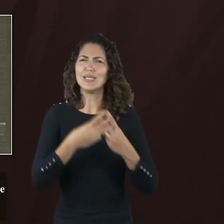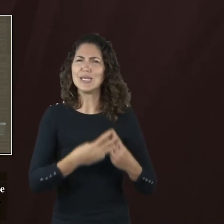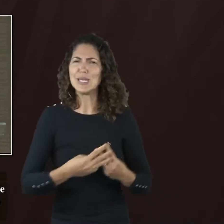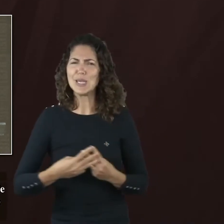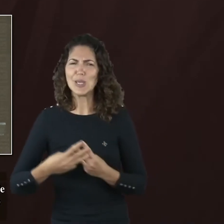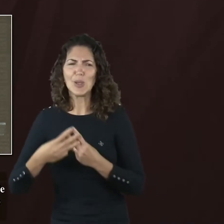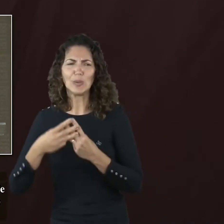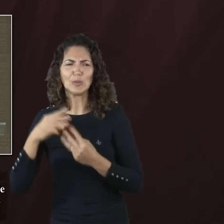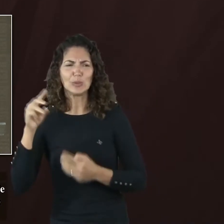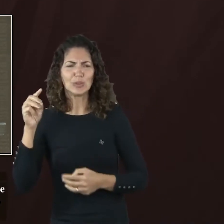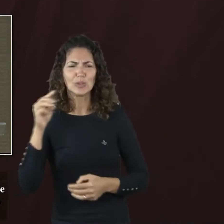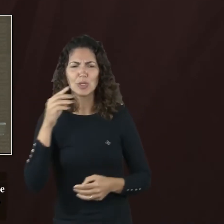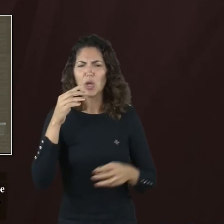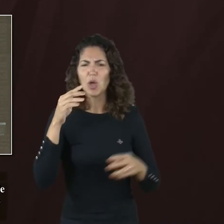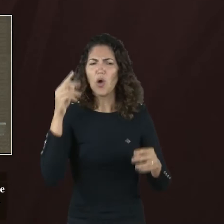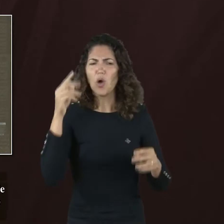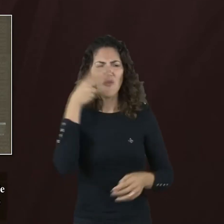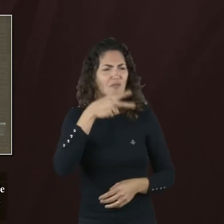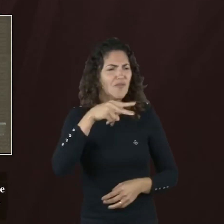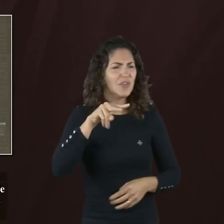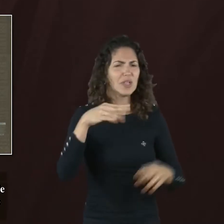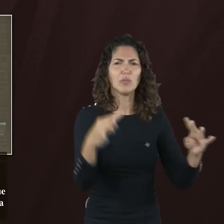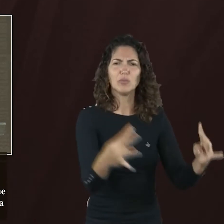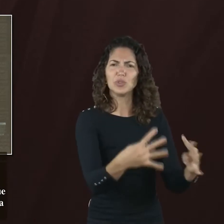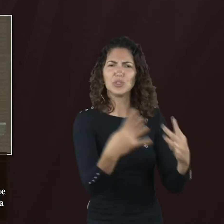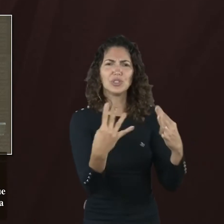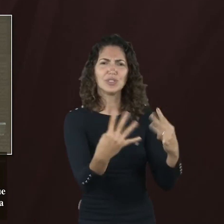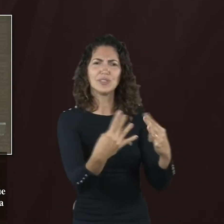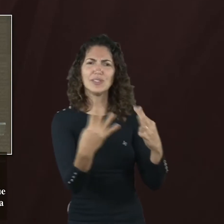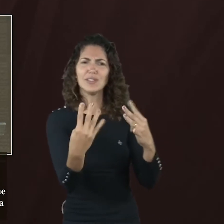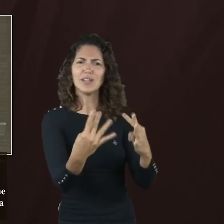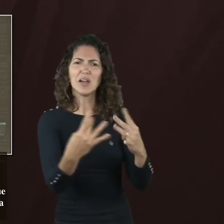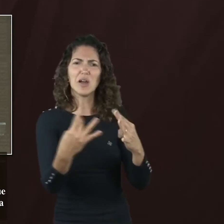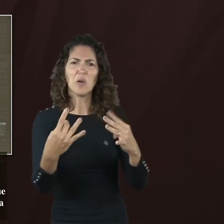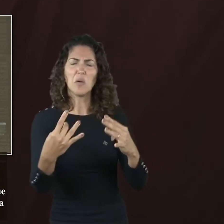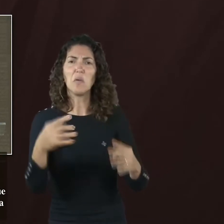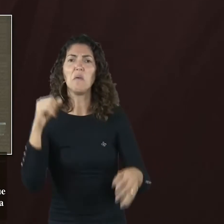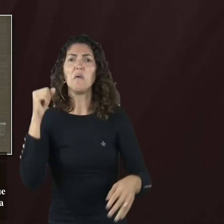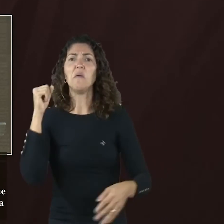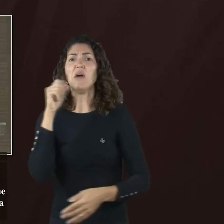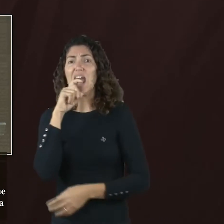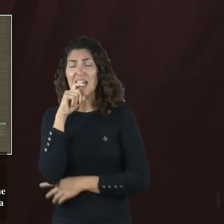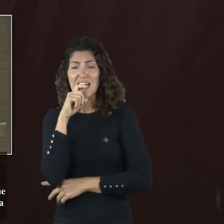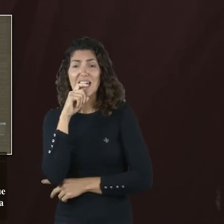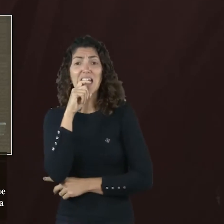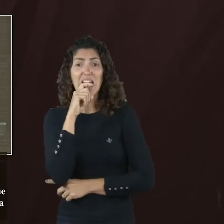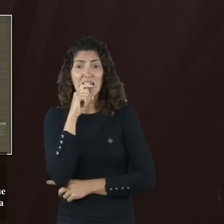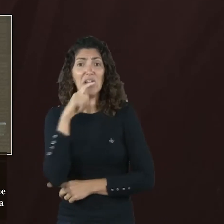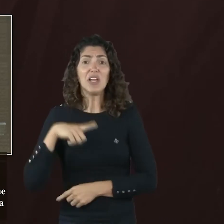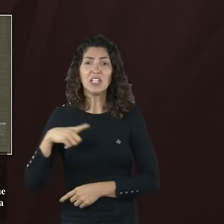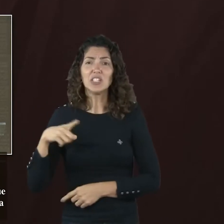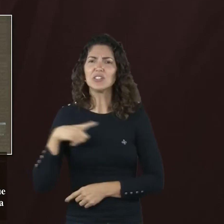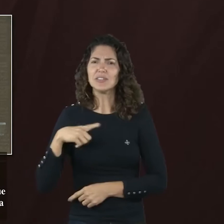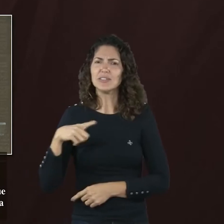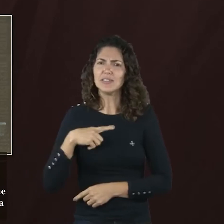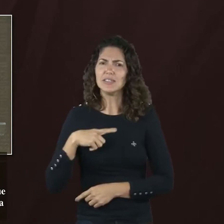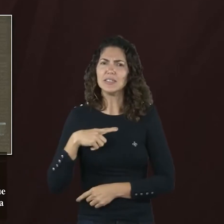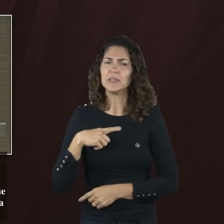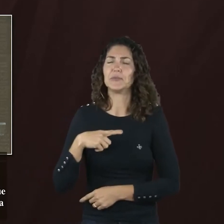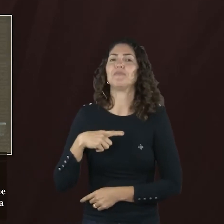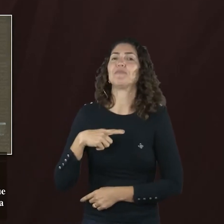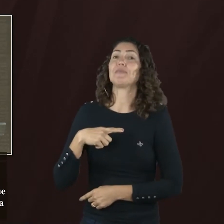Paulo falava. Paulo quem falava? Então Paulo e Barnabé, falando